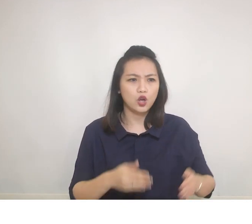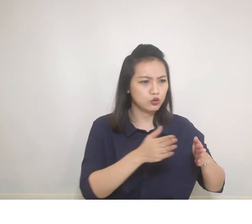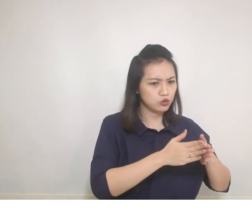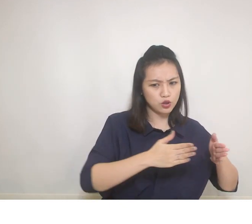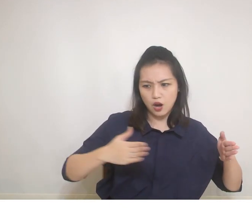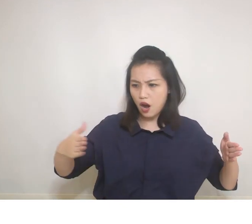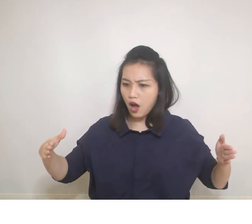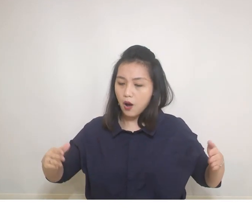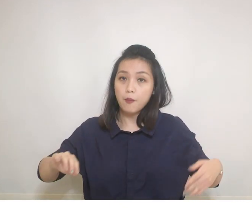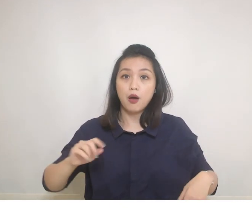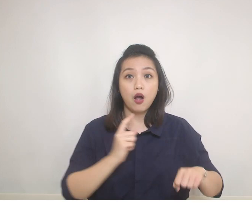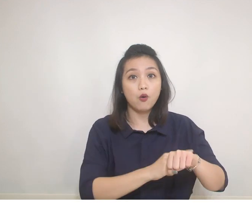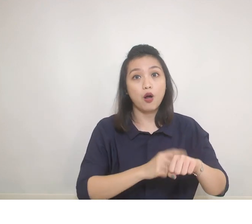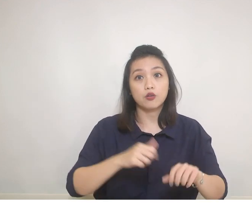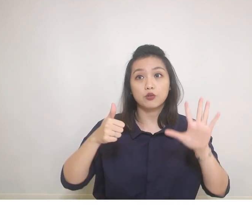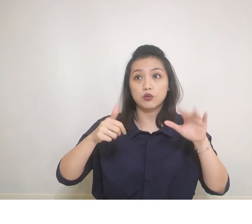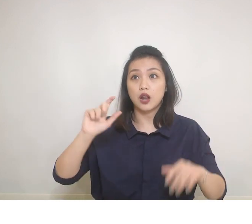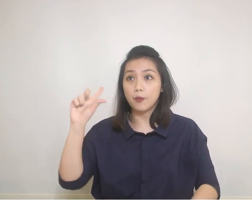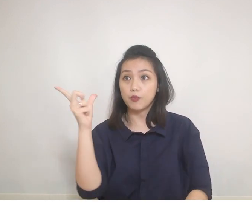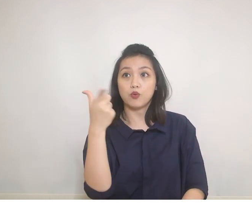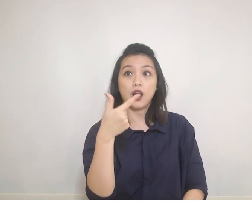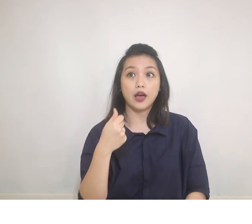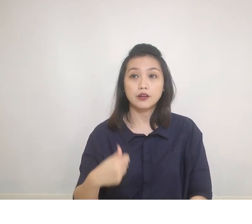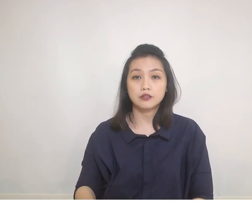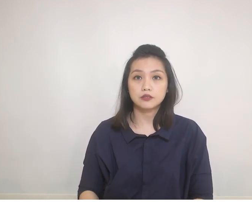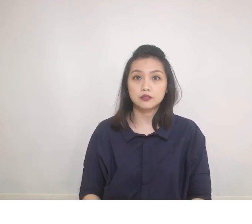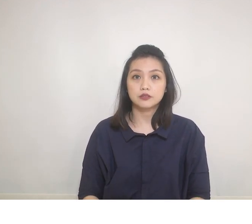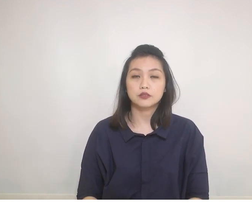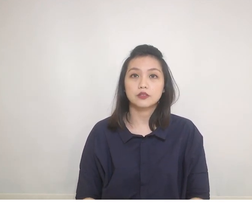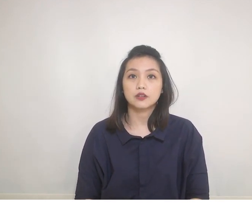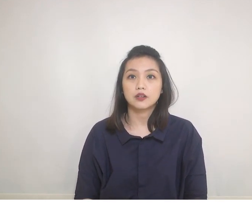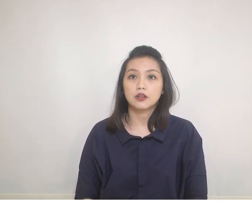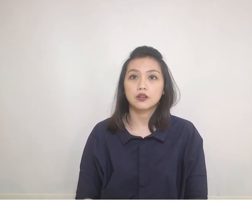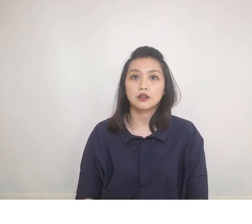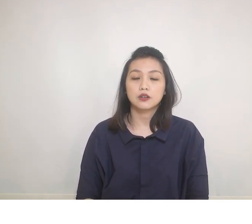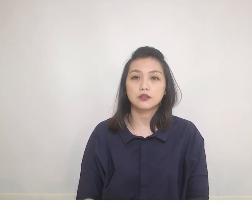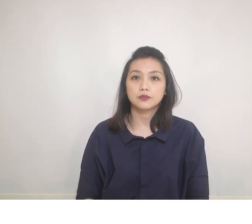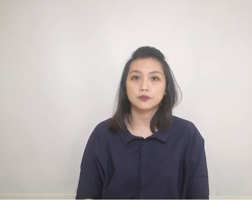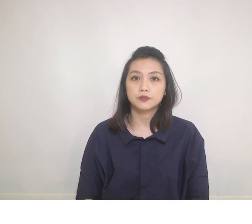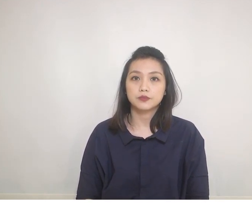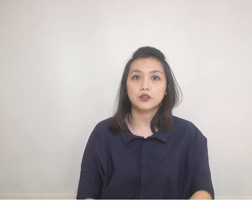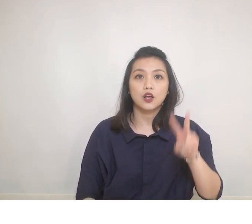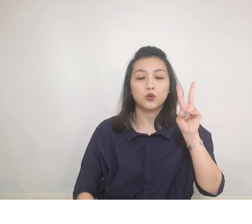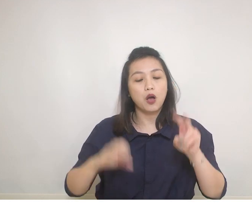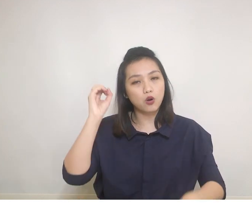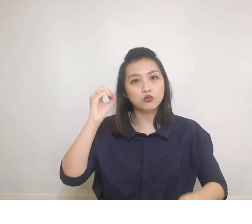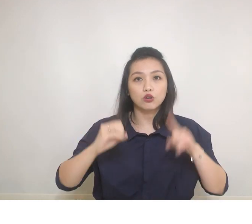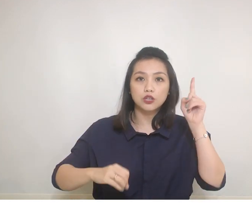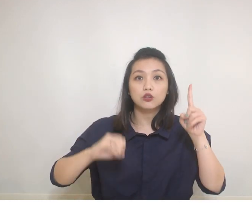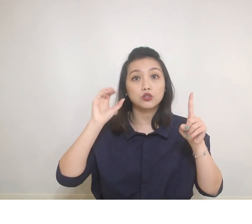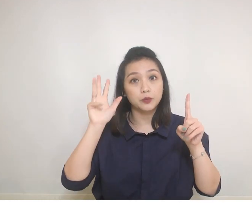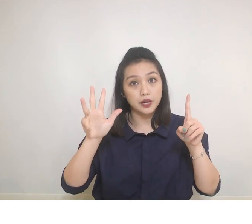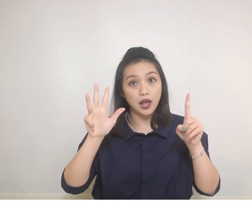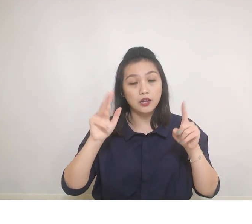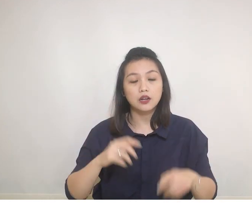usaha lebih supaya kami dapat penghasilan lebih, kayak gitu. Terus tiba-tiba Lun, suami saya ini